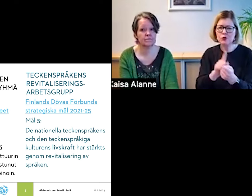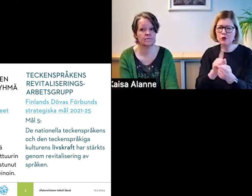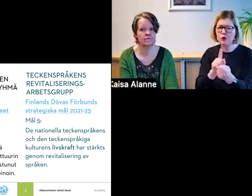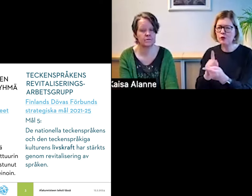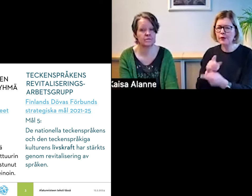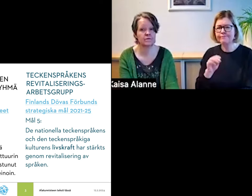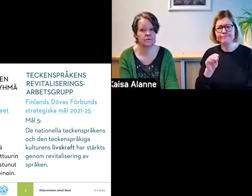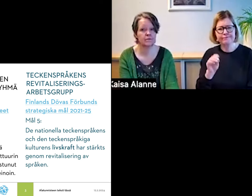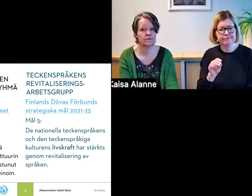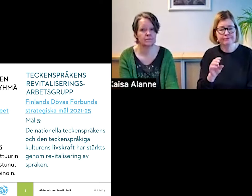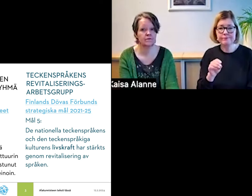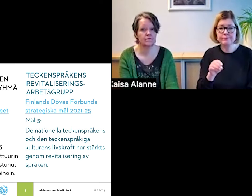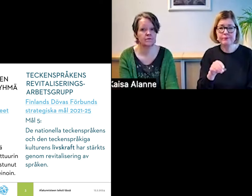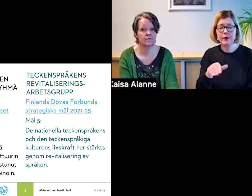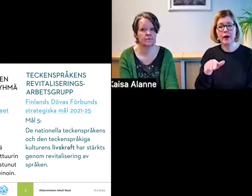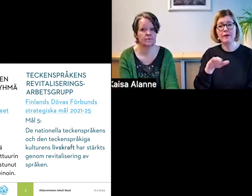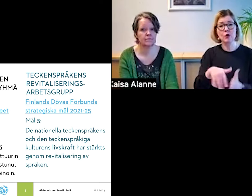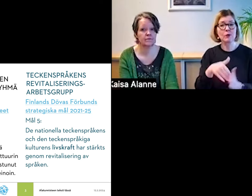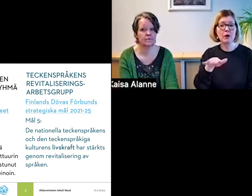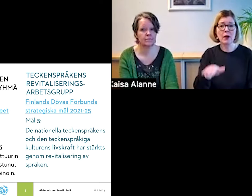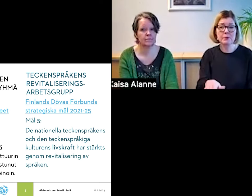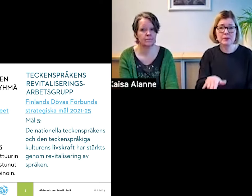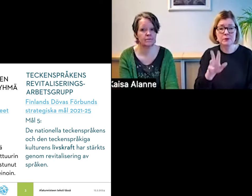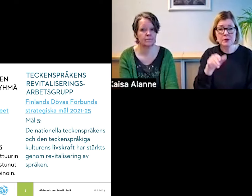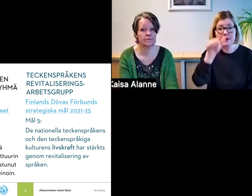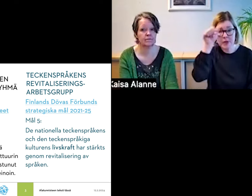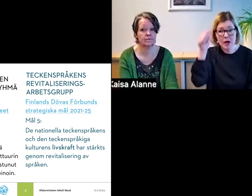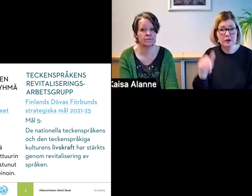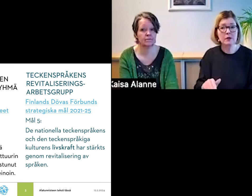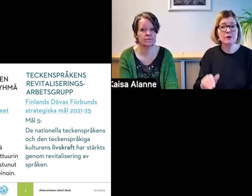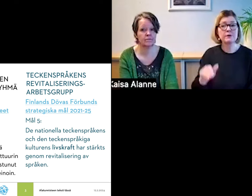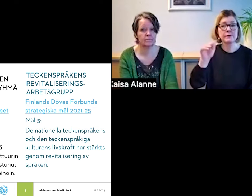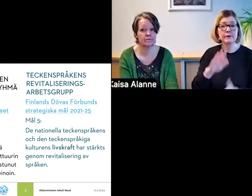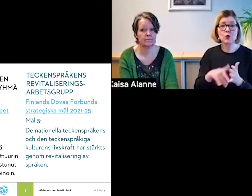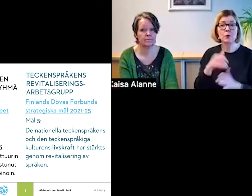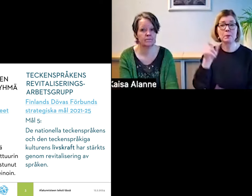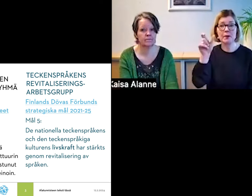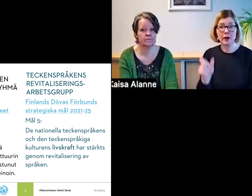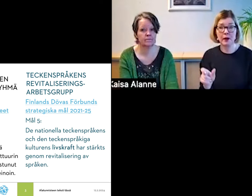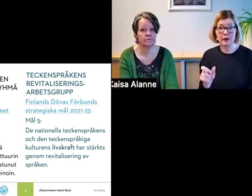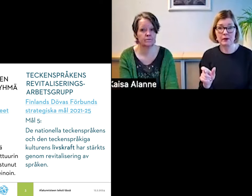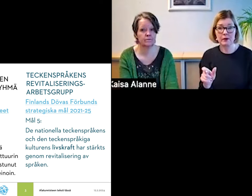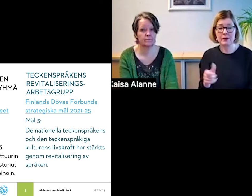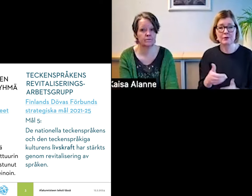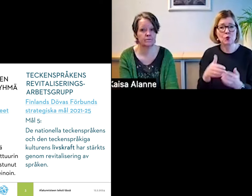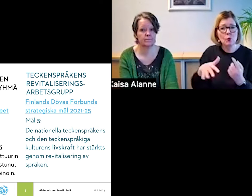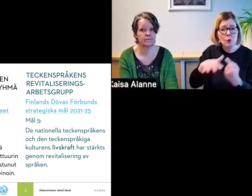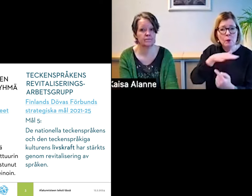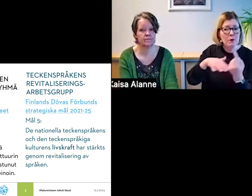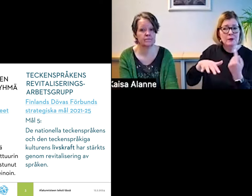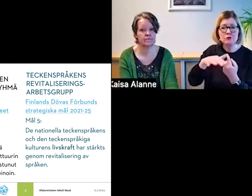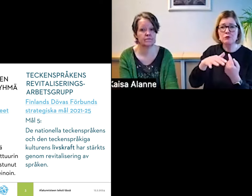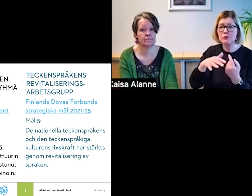Monta kertaa olemme kentällä tavanneet ihmisiä ja havainnoineet sitä, että viittomakielisen lapsen on